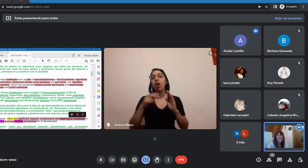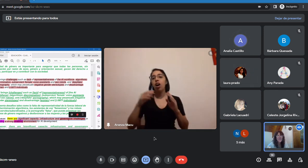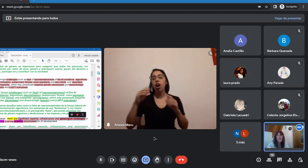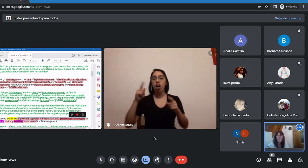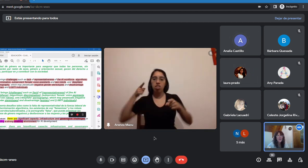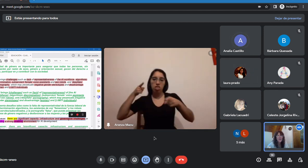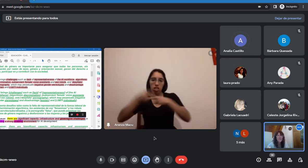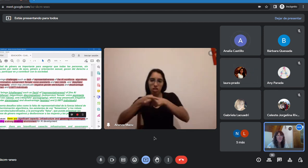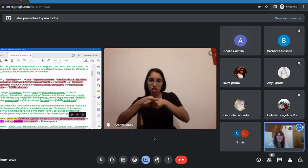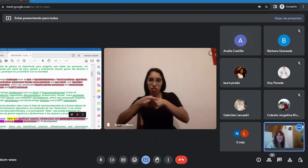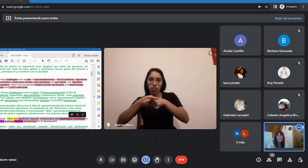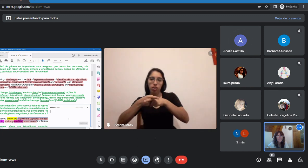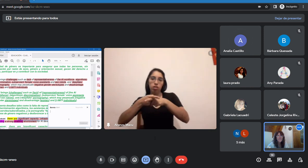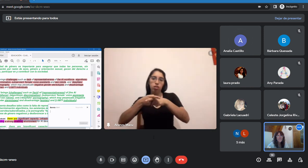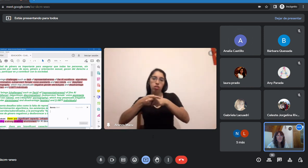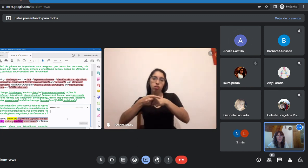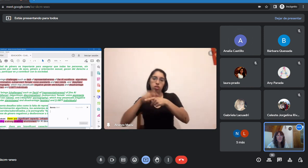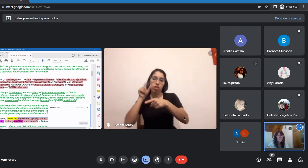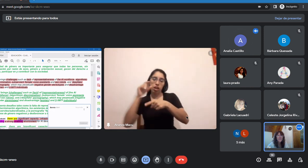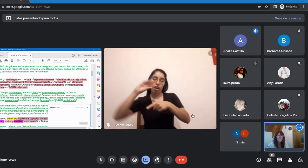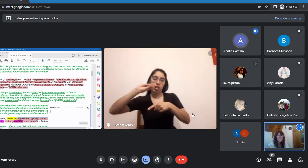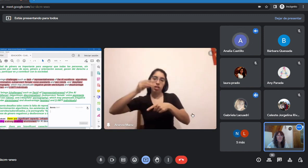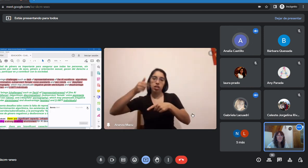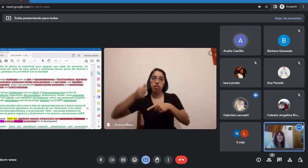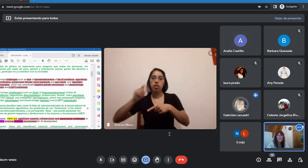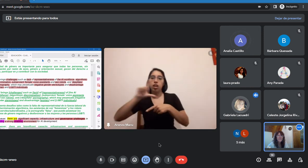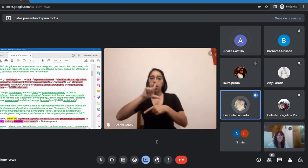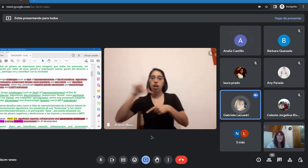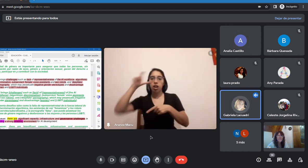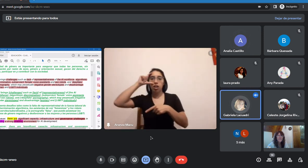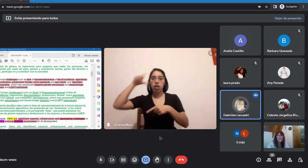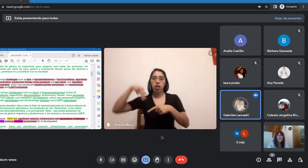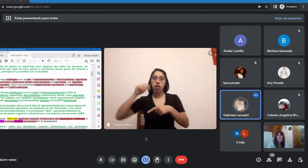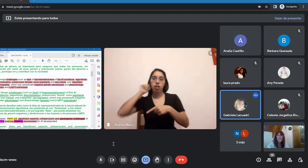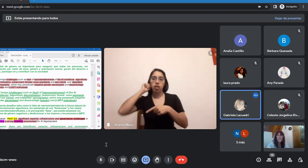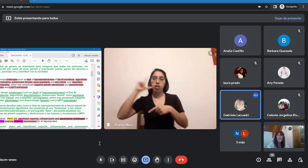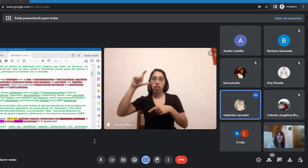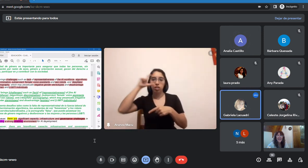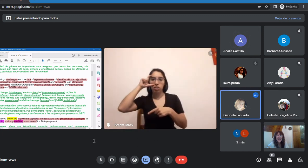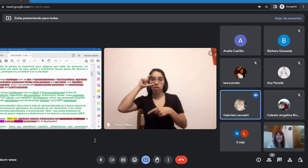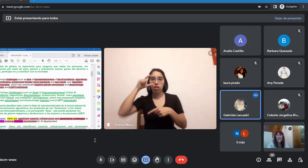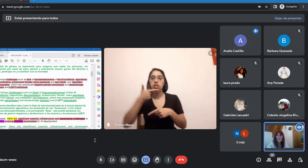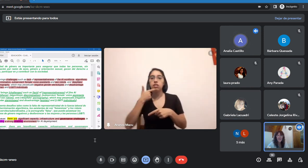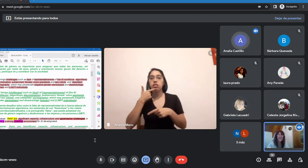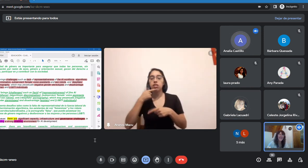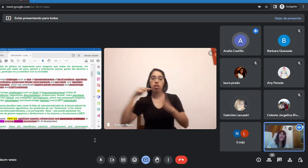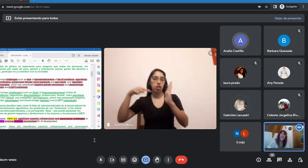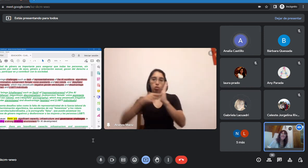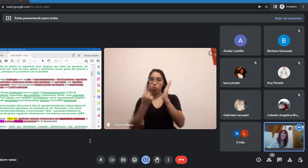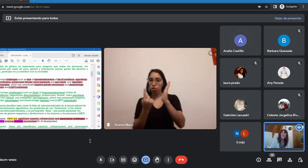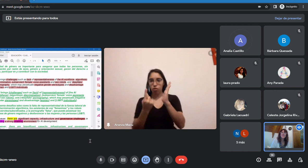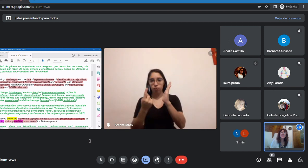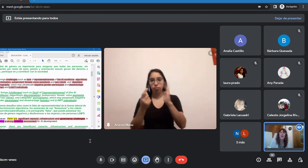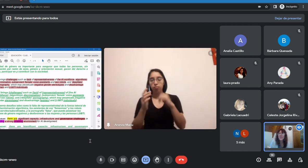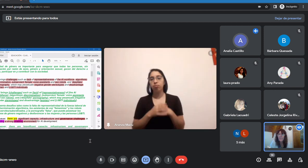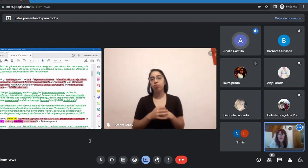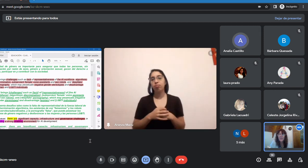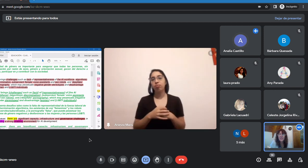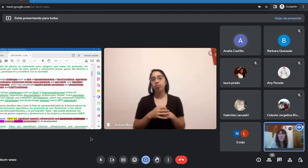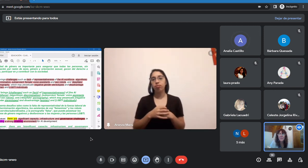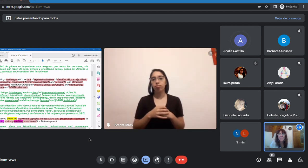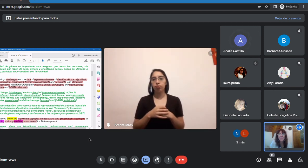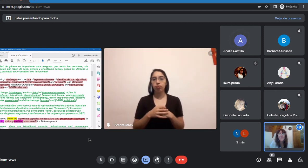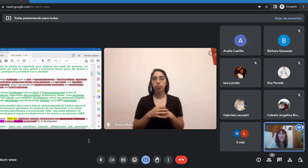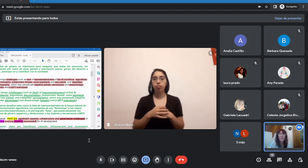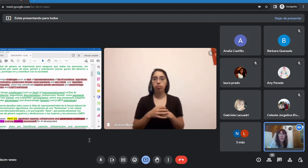desafíos es el núcleo. La coma nos mata ahí, profe. Claro. Pero eso se da, o sea, de